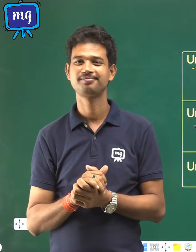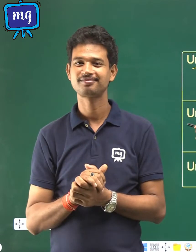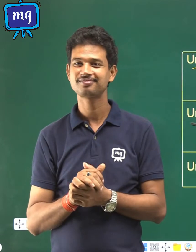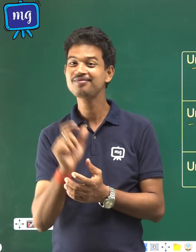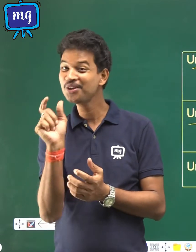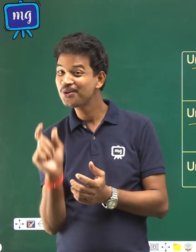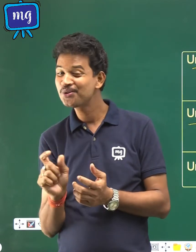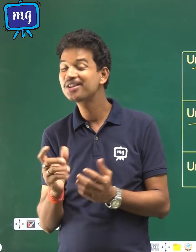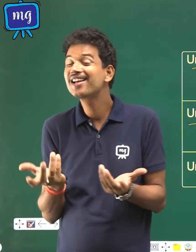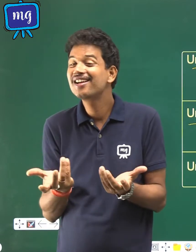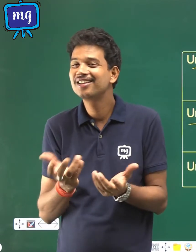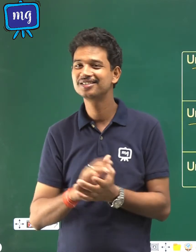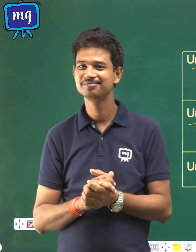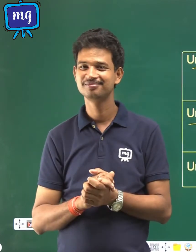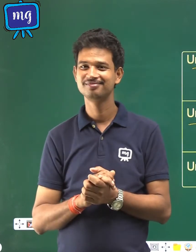U for